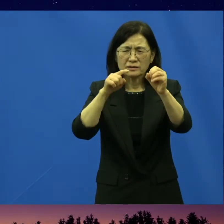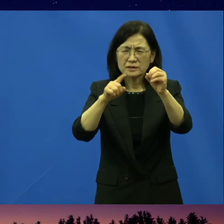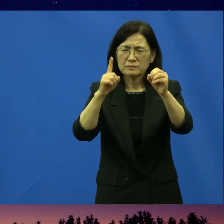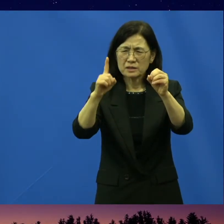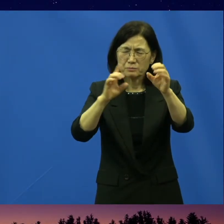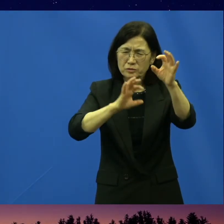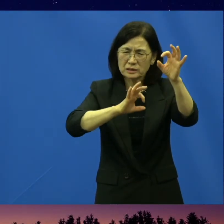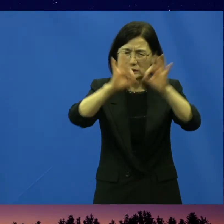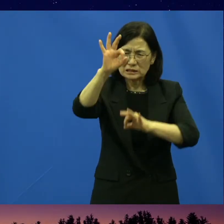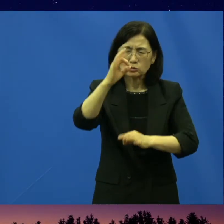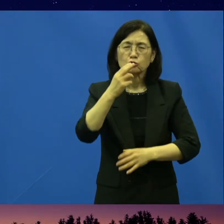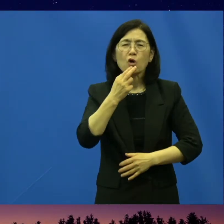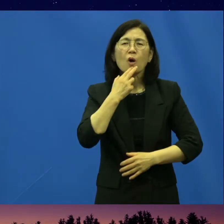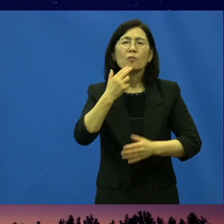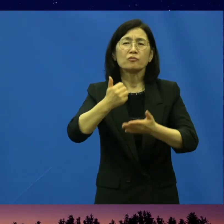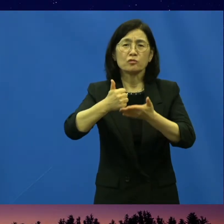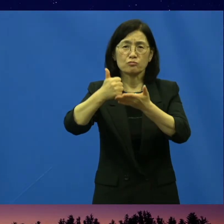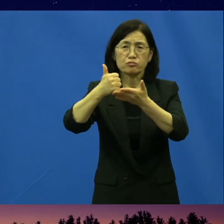하나님은 100%